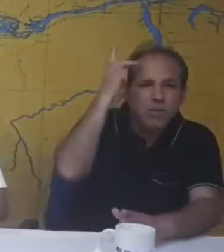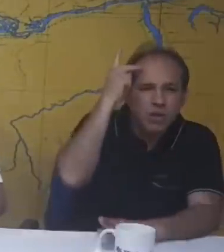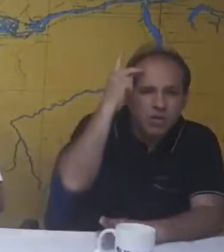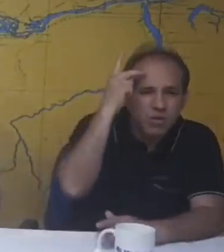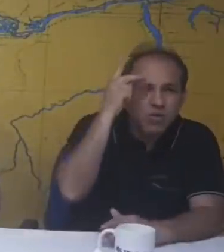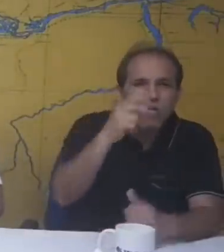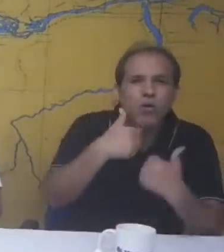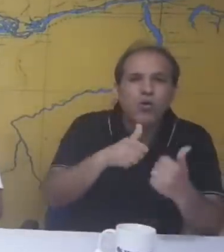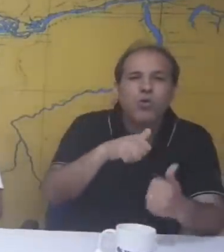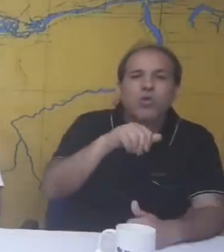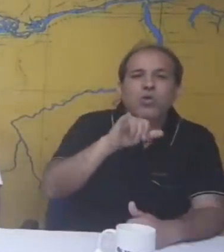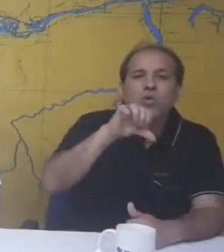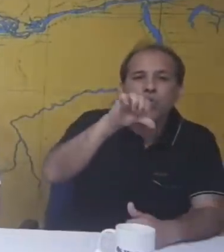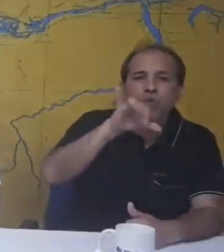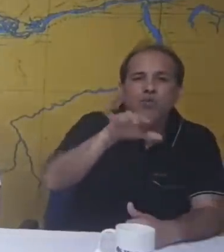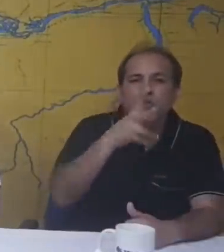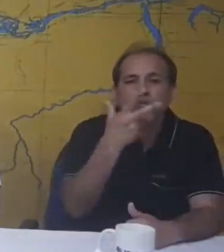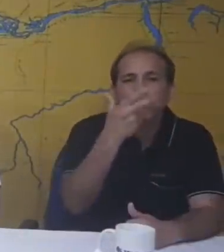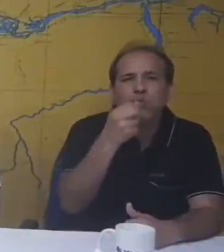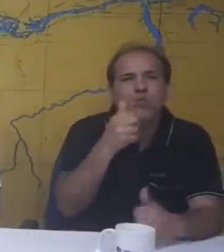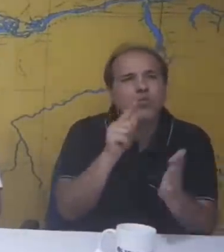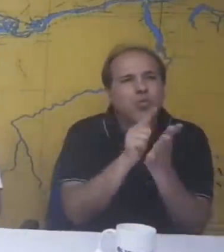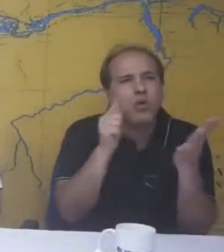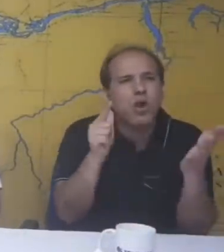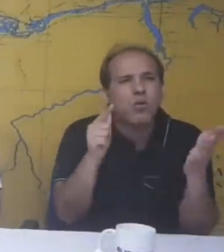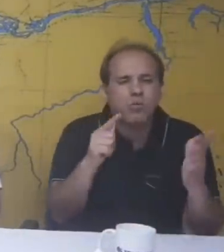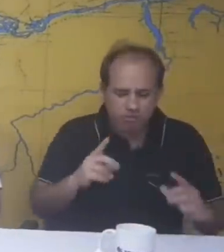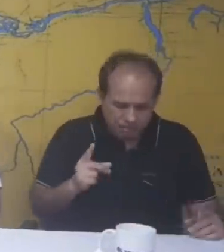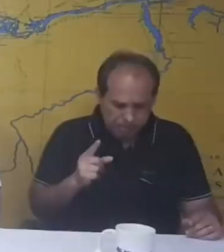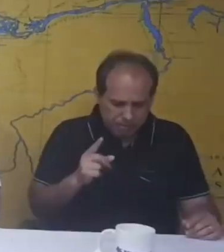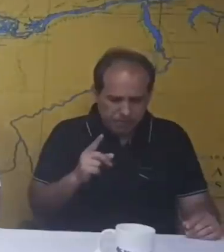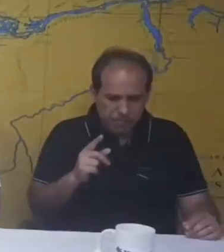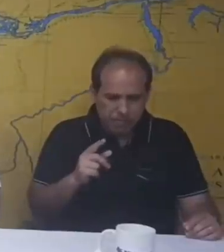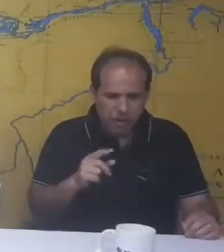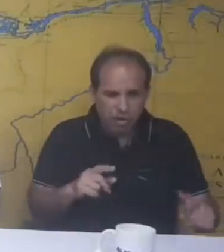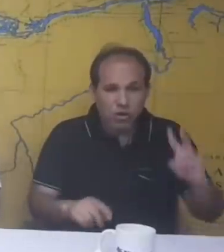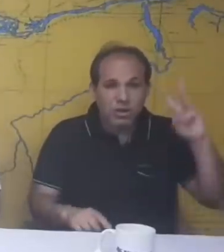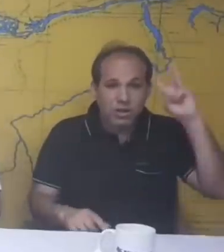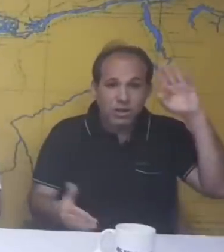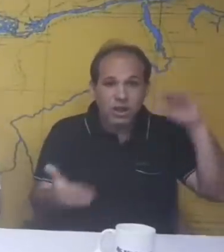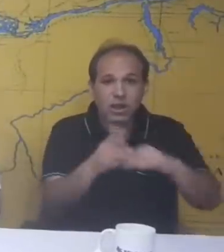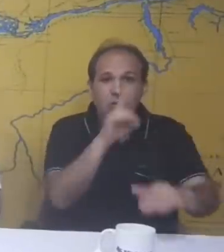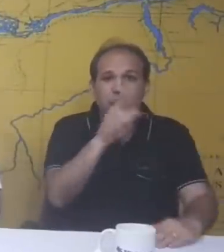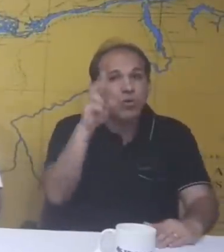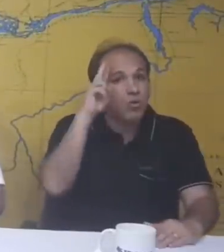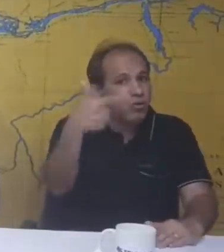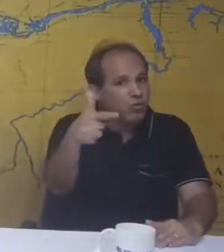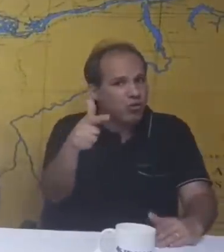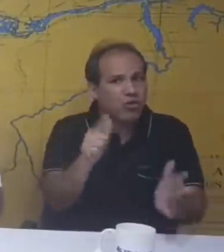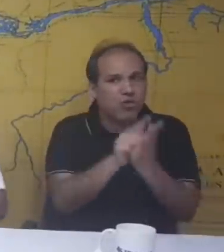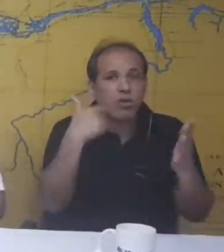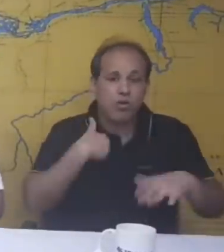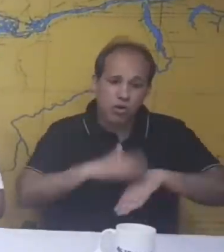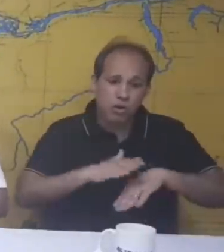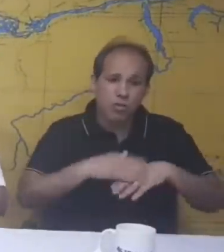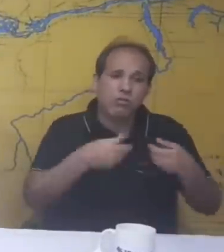9 de julho, por volta de 1 da tarde. E o jornal era de segunda, ou melhor, de terça a domingo. Segunda não tinha jornal. E eu